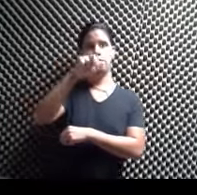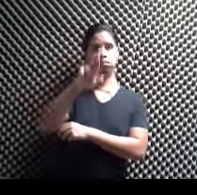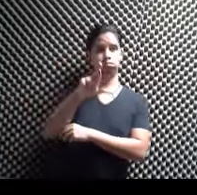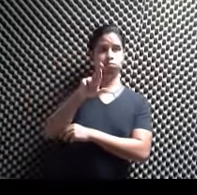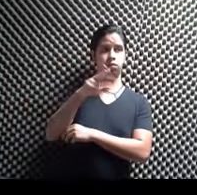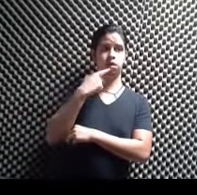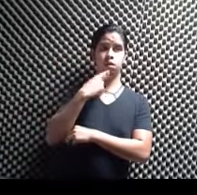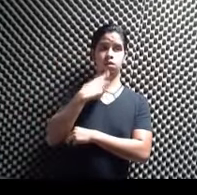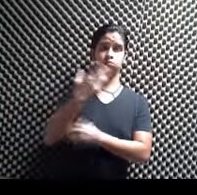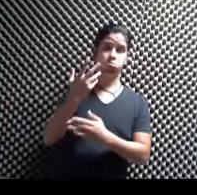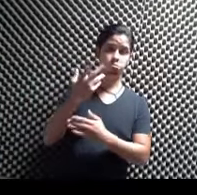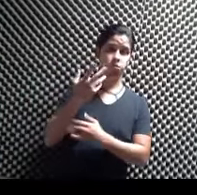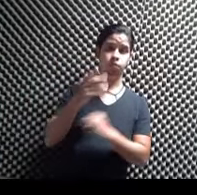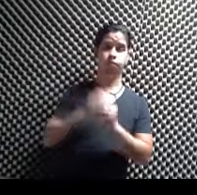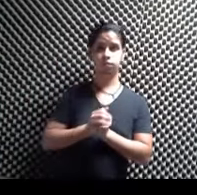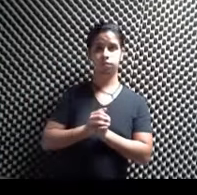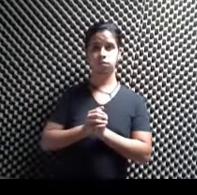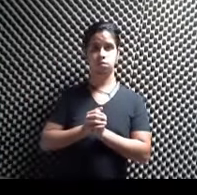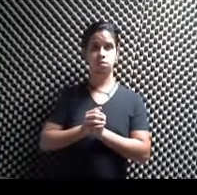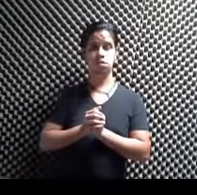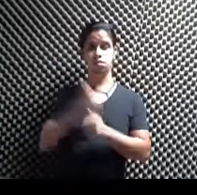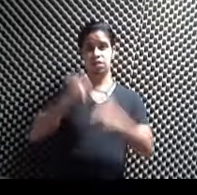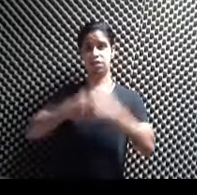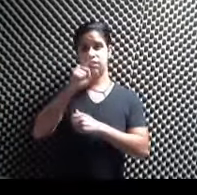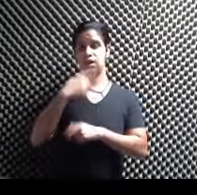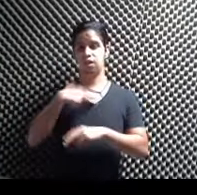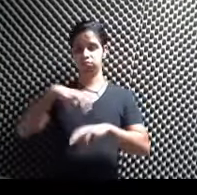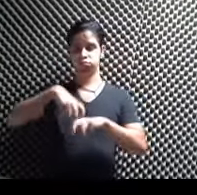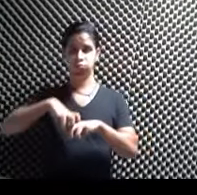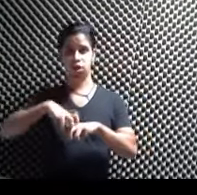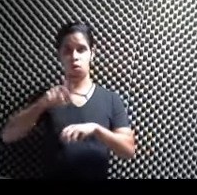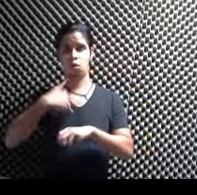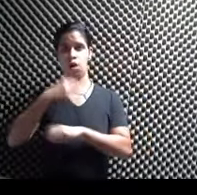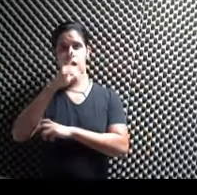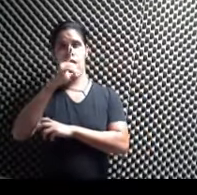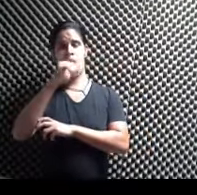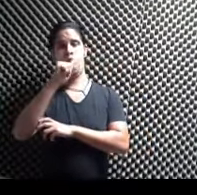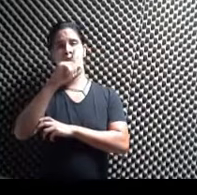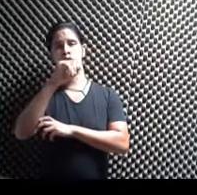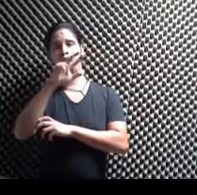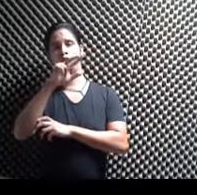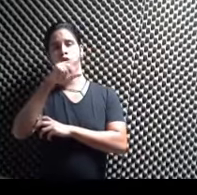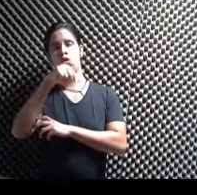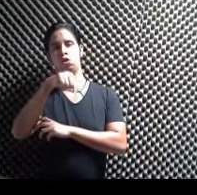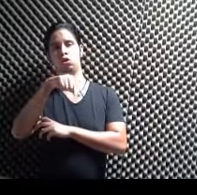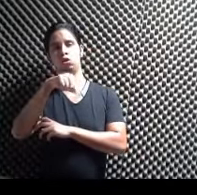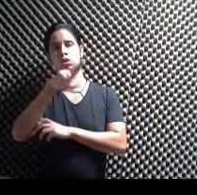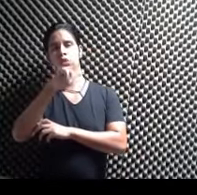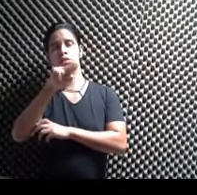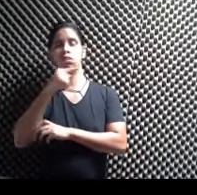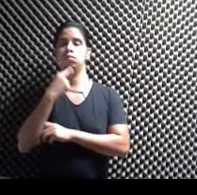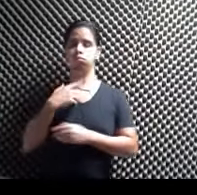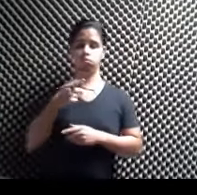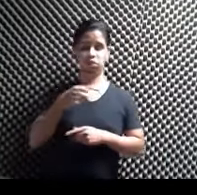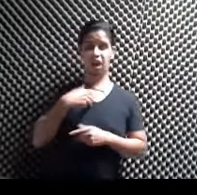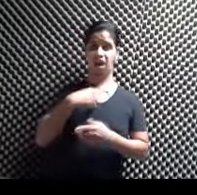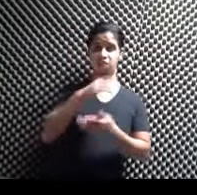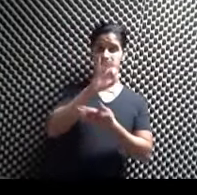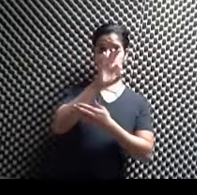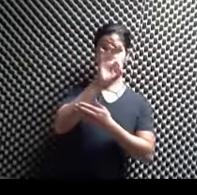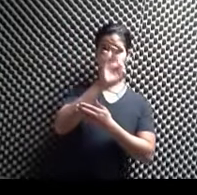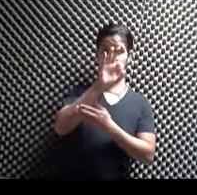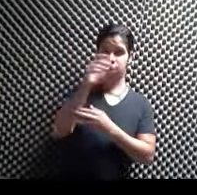adoquín. Bueno, es verdad, tienes toda la razón. Tienes un punto. Quedan entonces este fin de semana. Estamos este fin de semana, viernes y sábado a las 9 de la